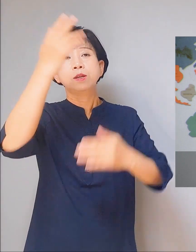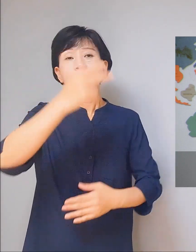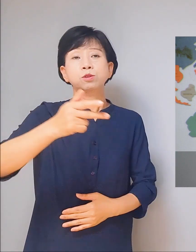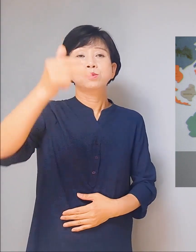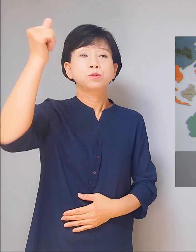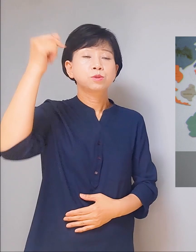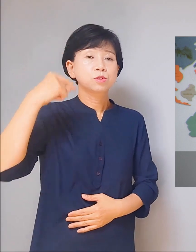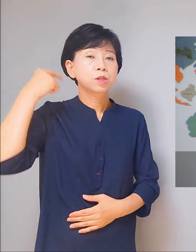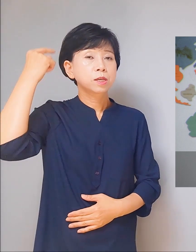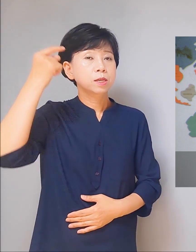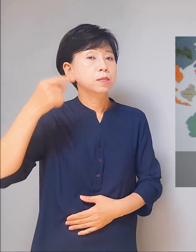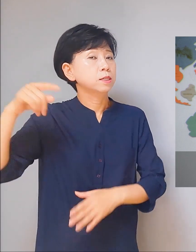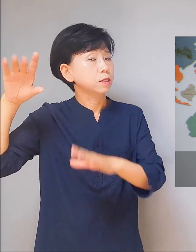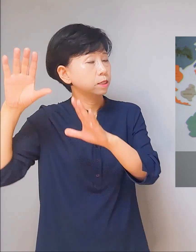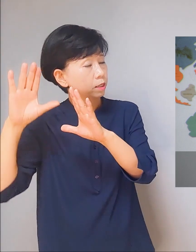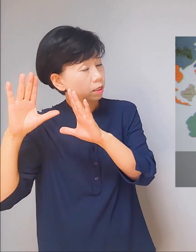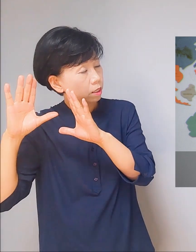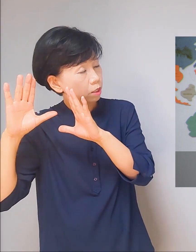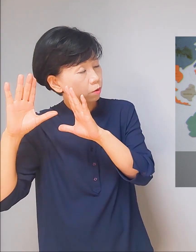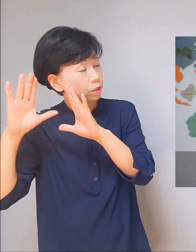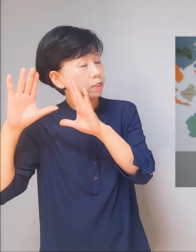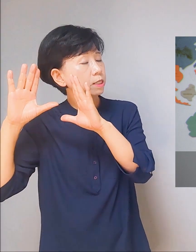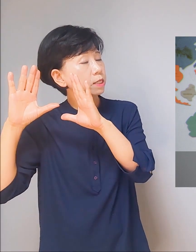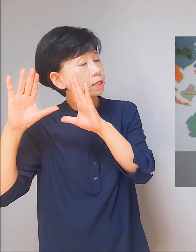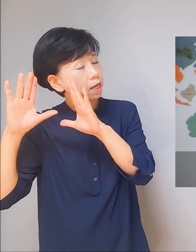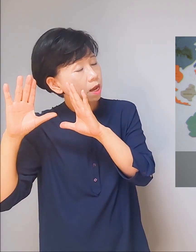찬양합니다. 주 귀를